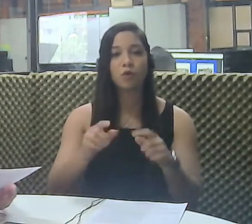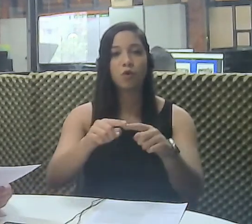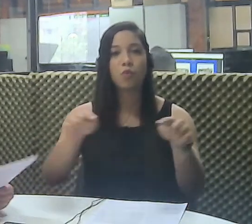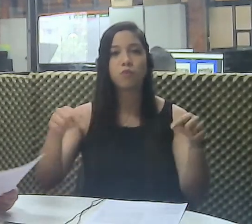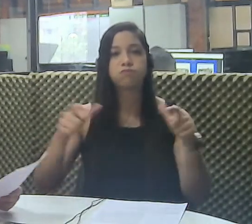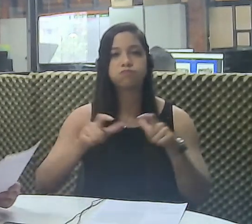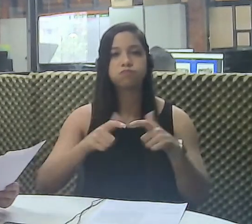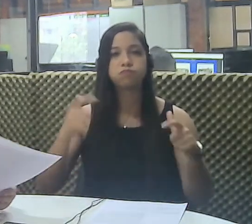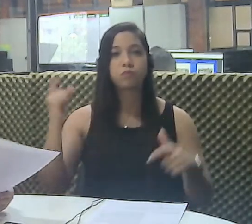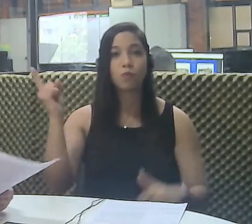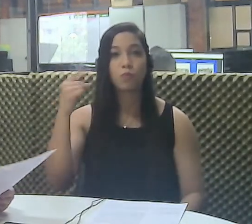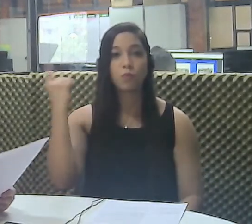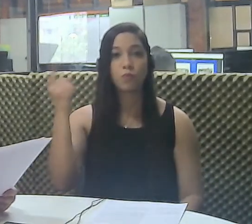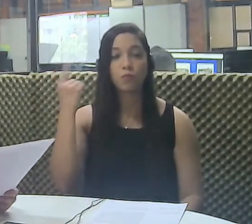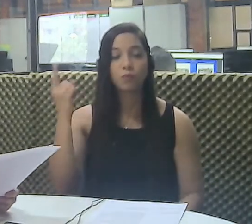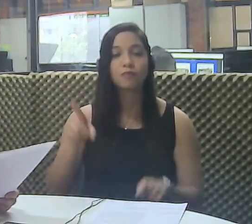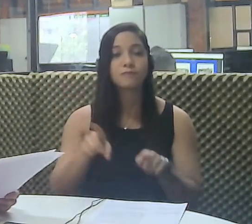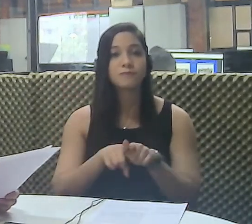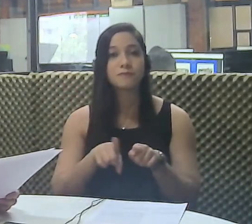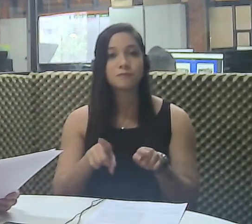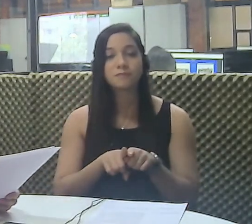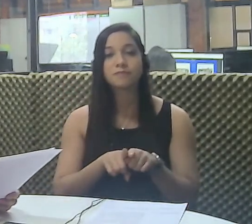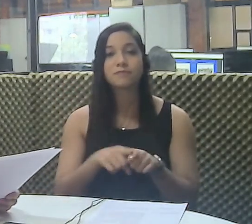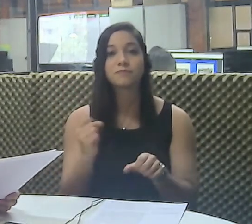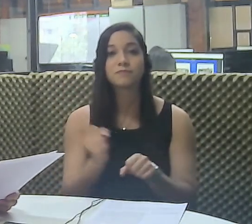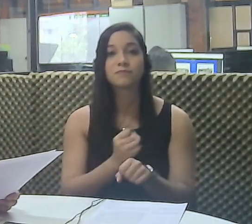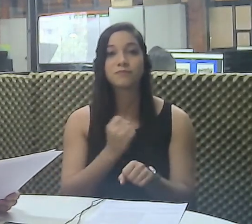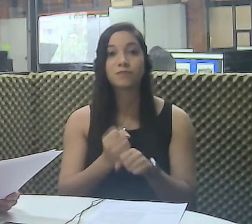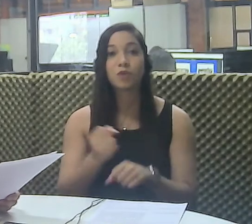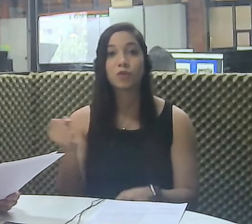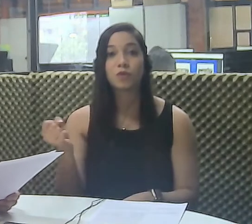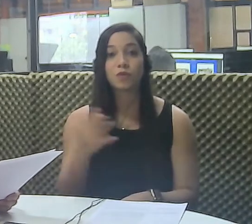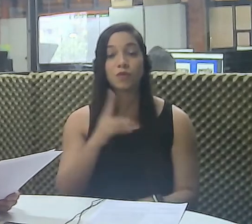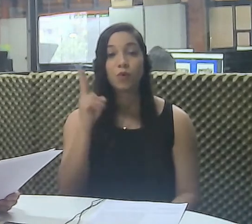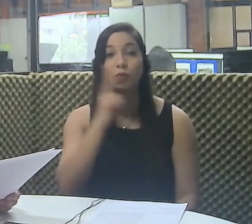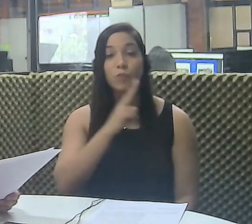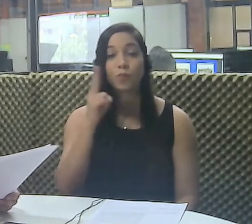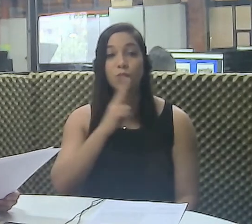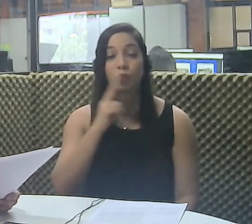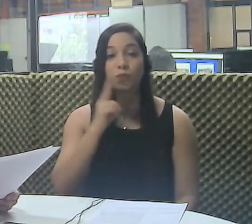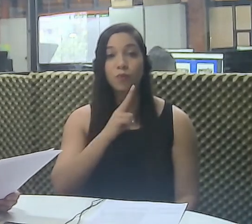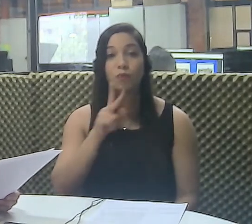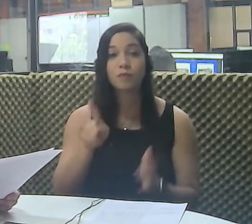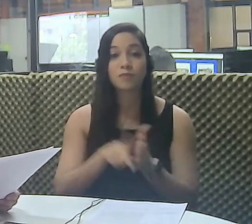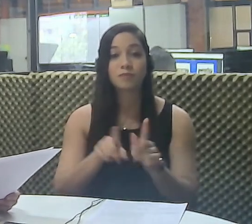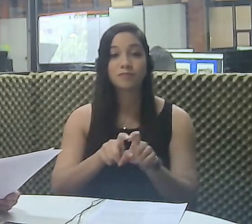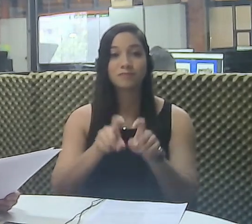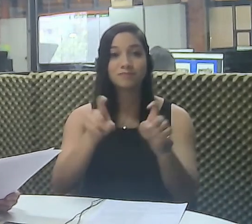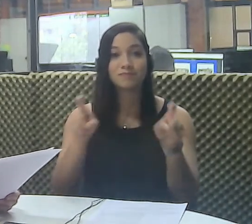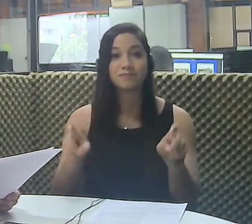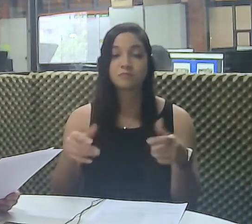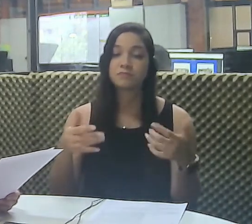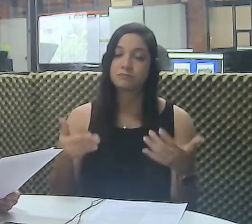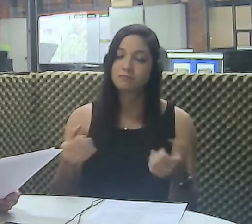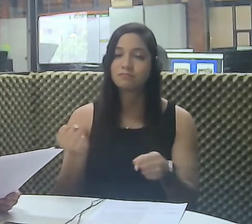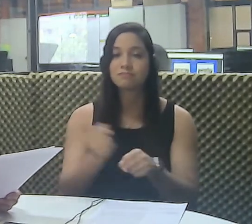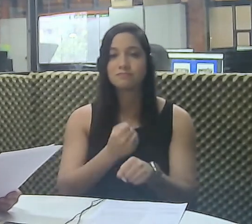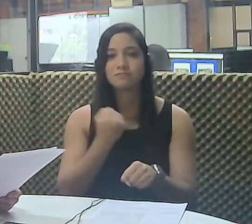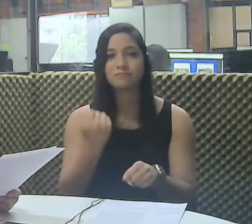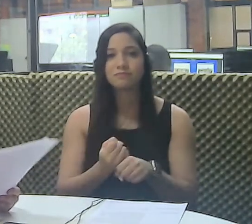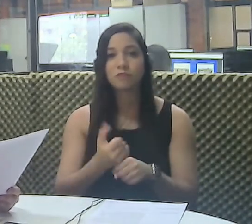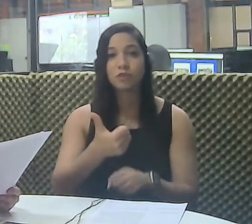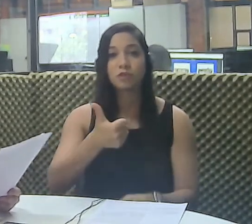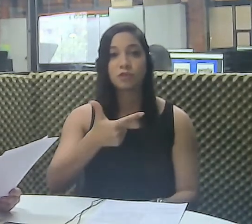ampliado ambulatório e também a cor são de um novo pronto socorro quanto o Koch ginecologia é um ser a obra